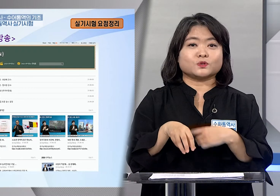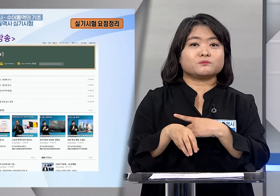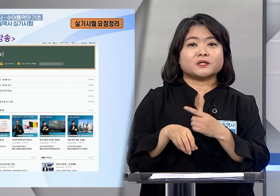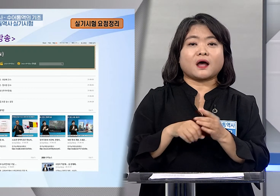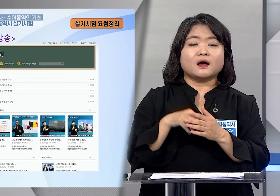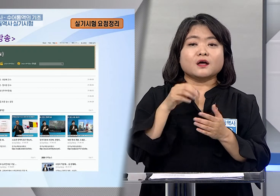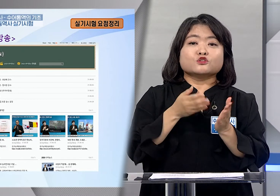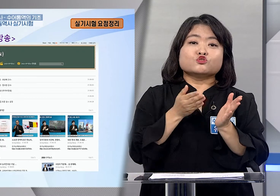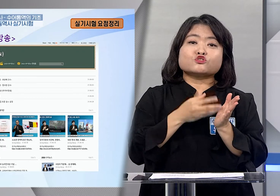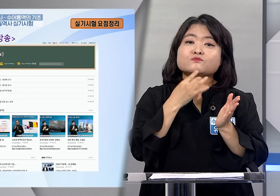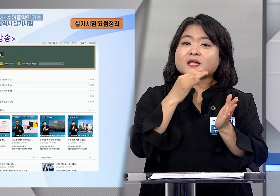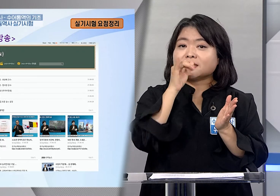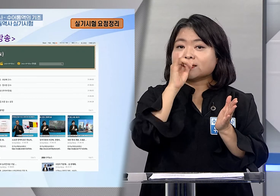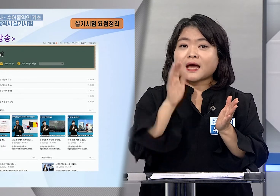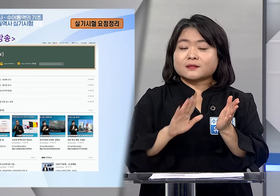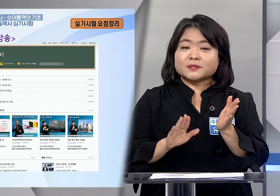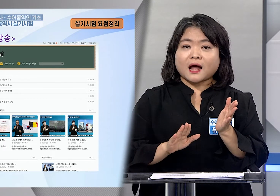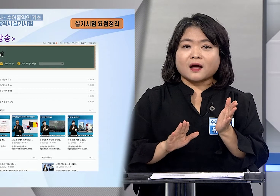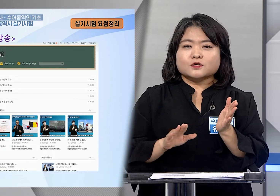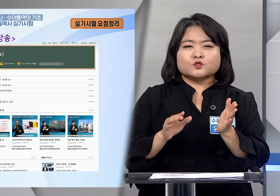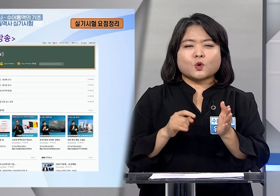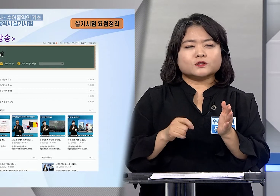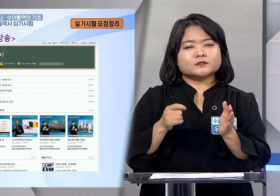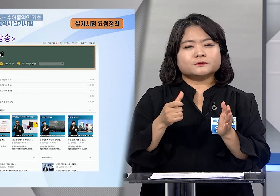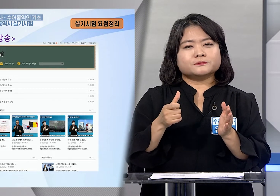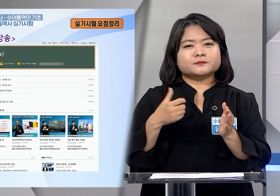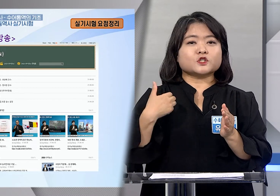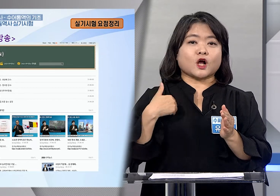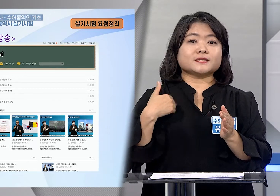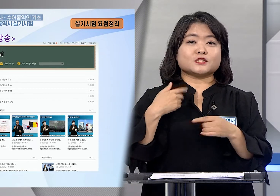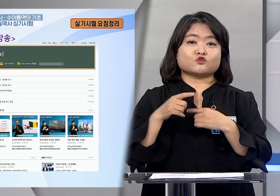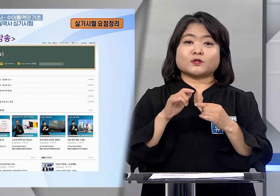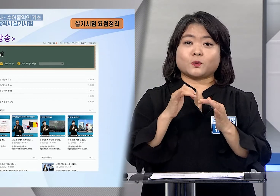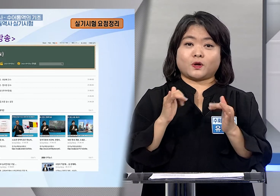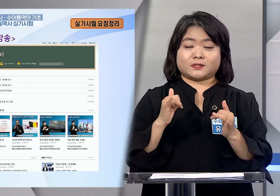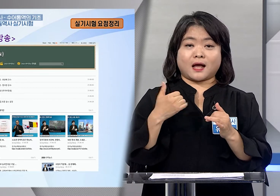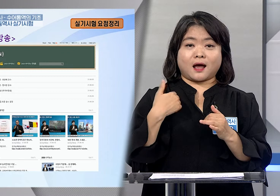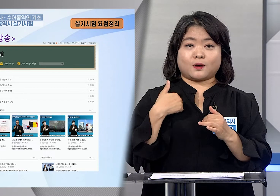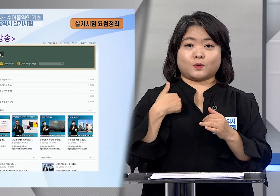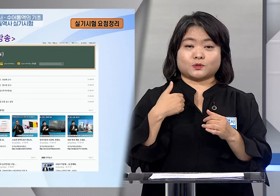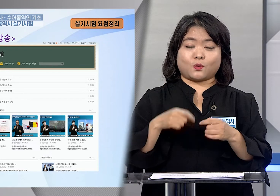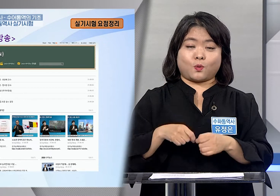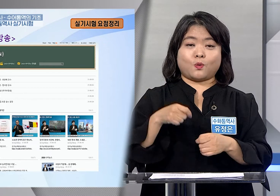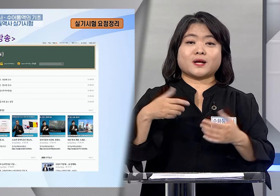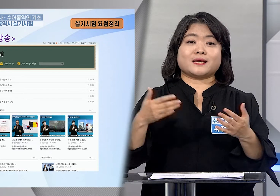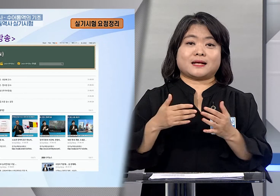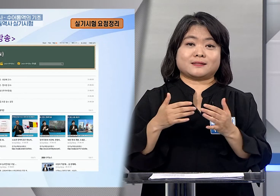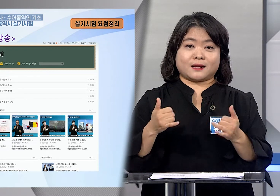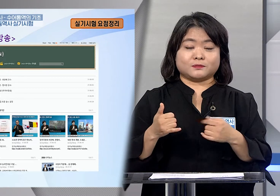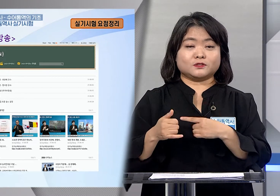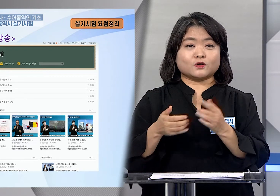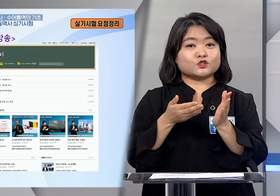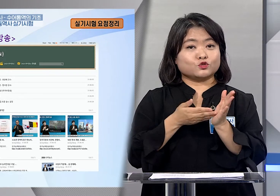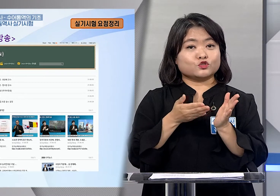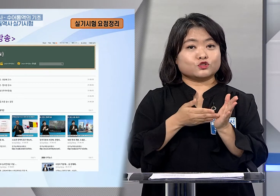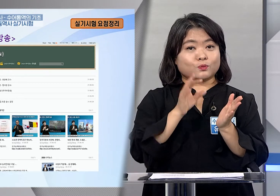곳입니다. 뉴스만 있는 게 아닙니다. 조금 저같이 수화통역사로서 오래 일한 사람은 여기서 뉴스를